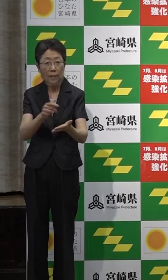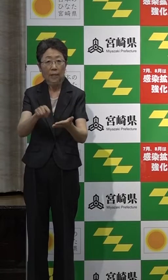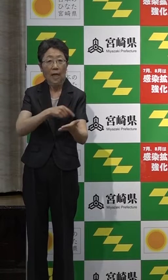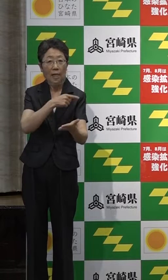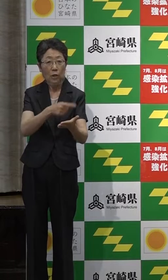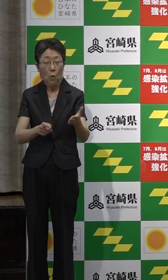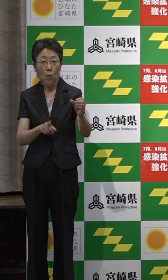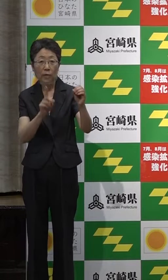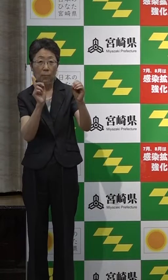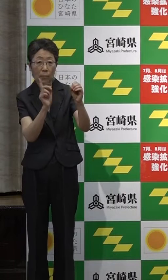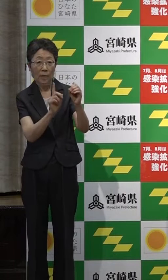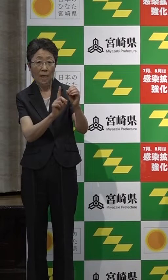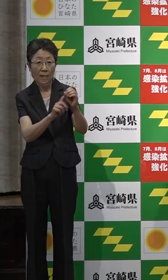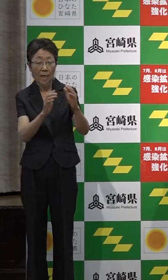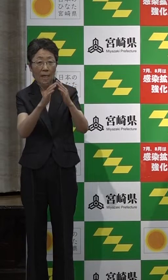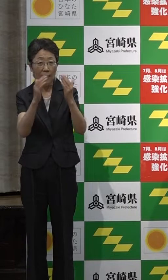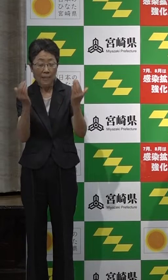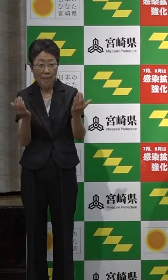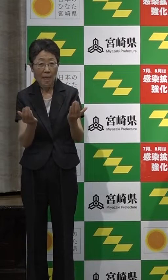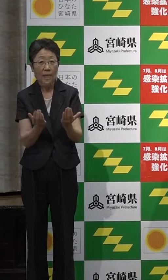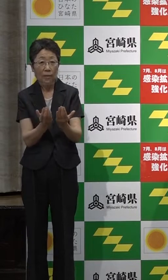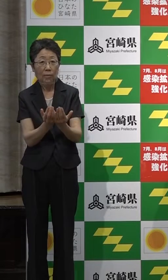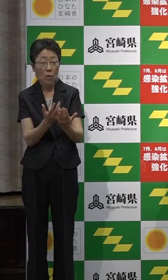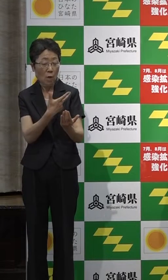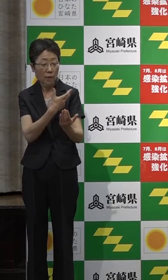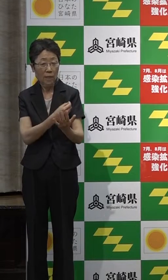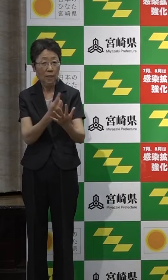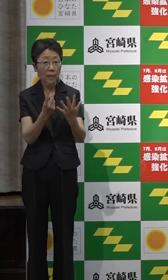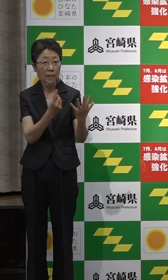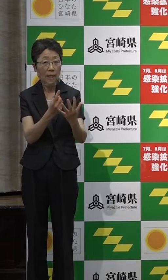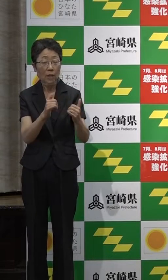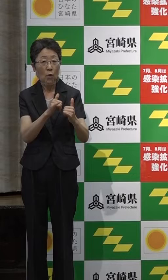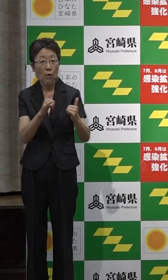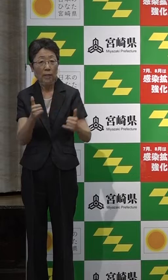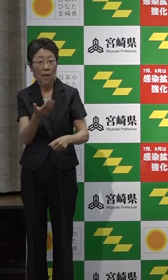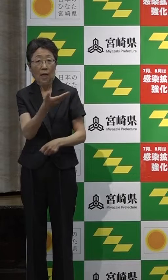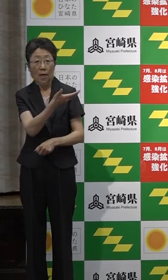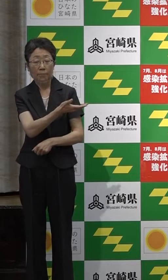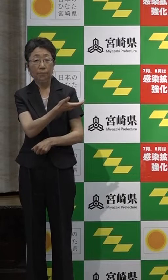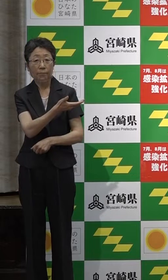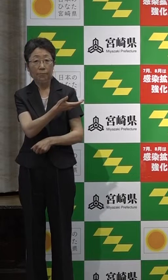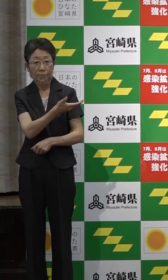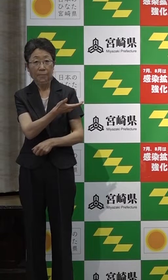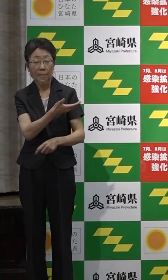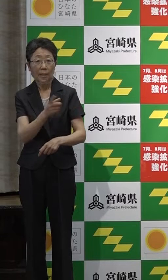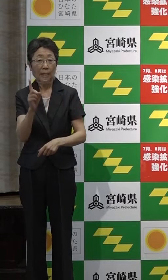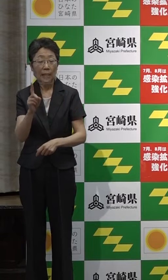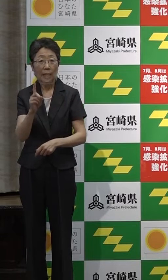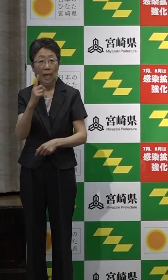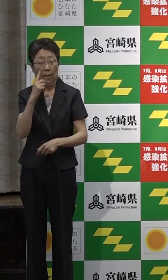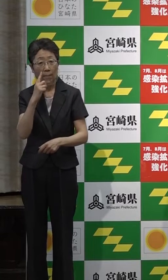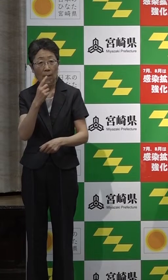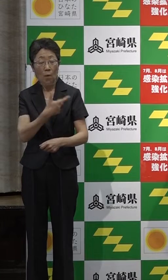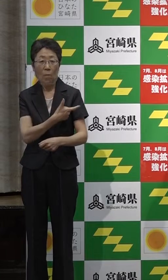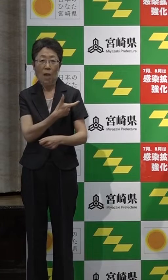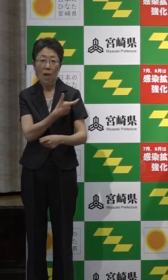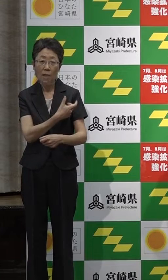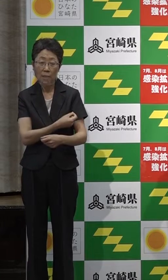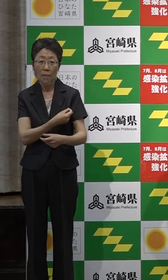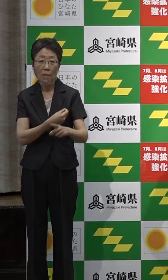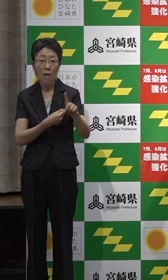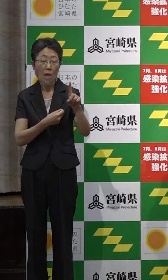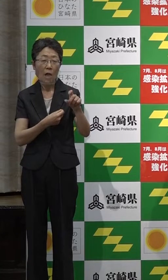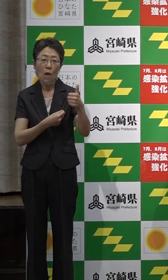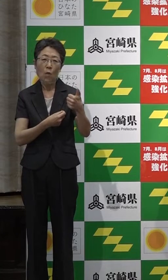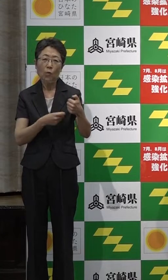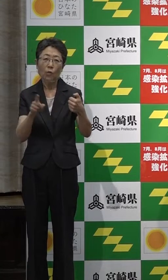は全対象者接種状況ということで、1回目5割弱、それから2回目も